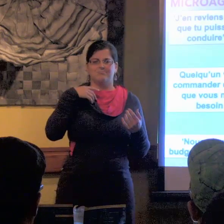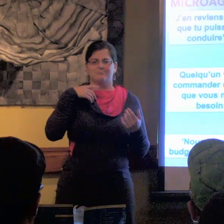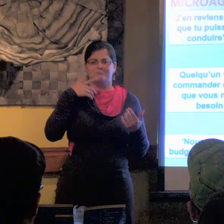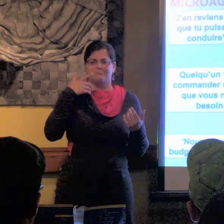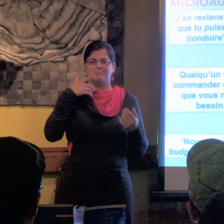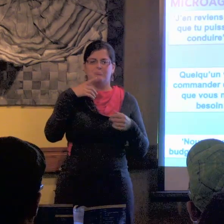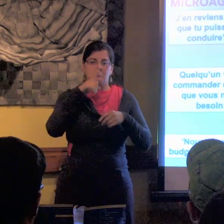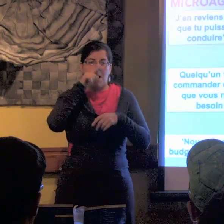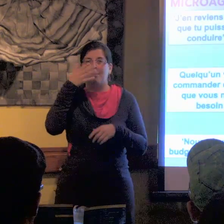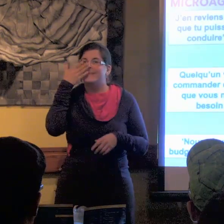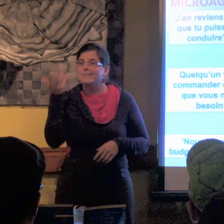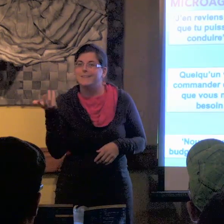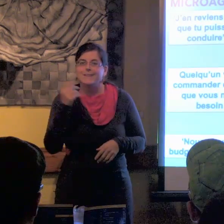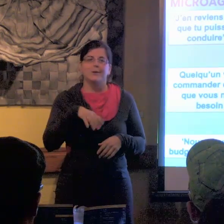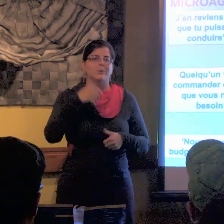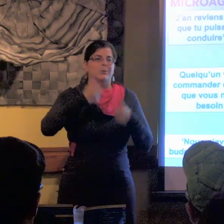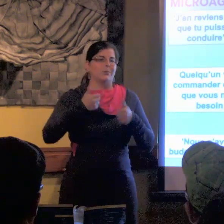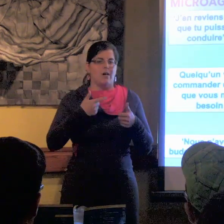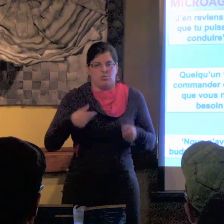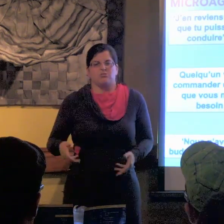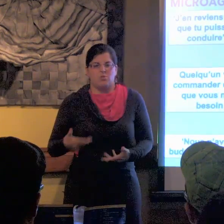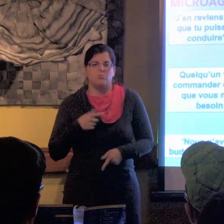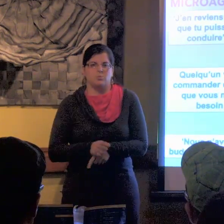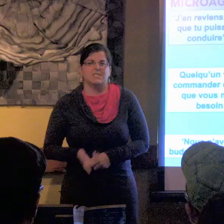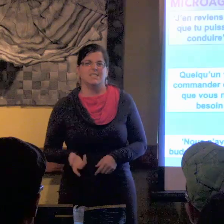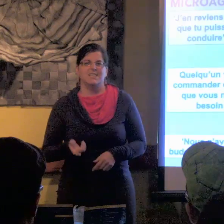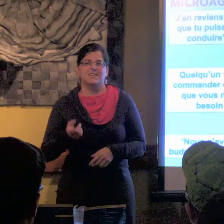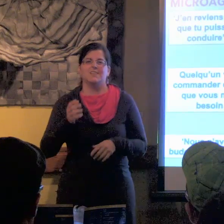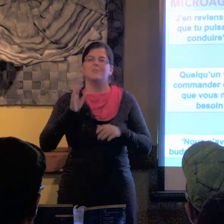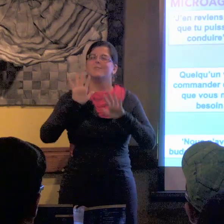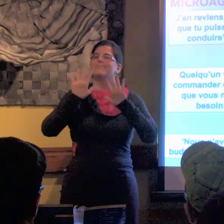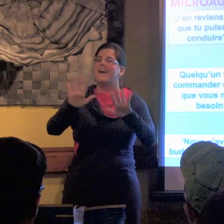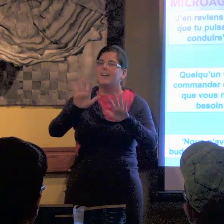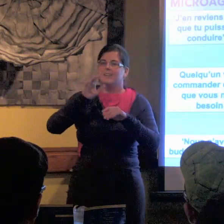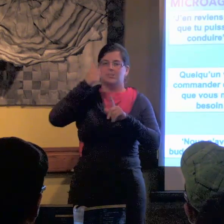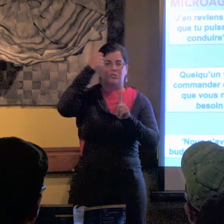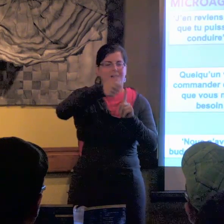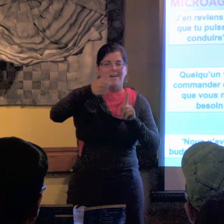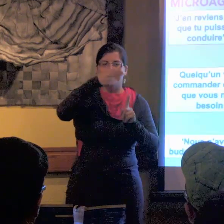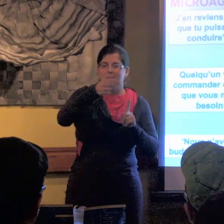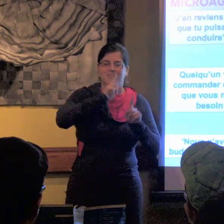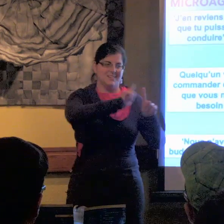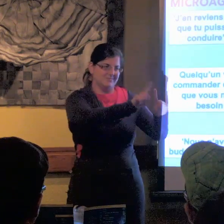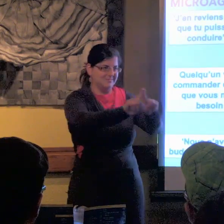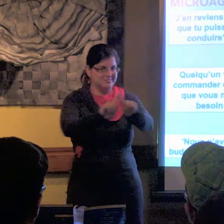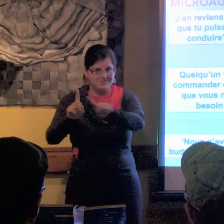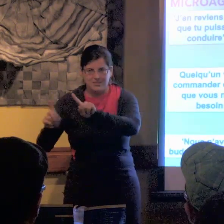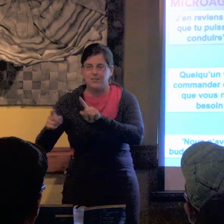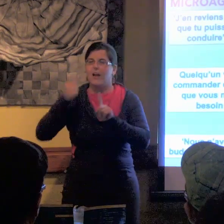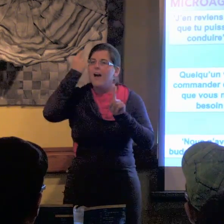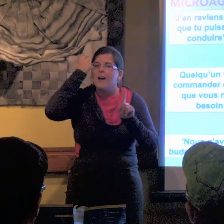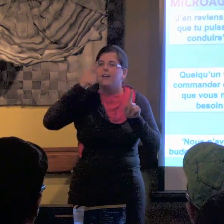dire, bien, tu sais, franchement, nous avons tous un certain handicap à quelque part. Moi, ça peut être un handicap olfactif ou j'ai,